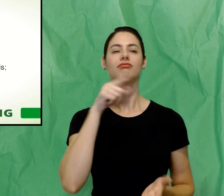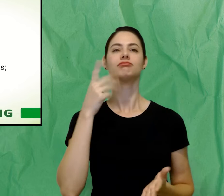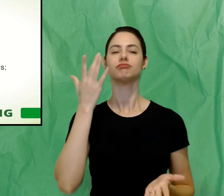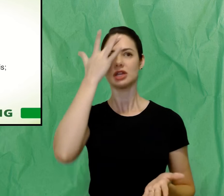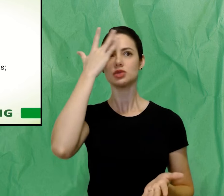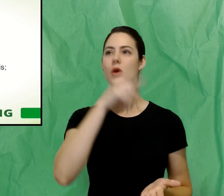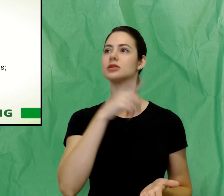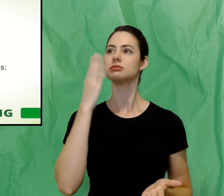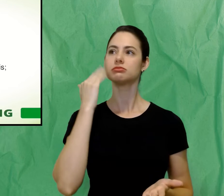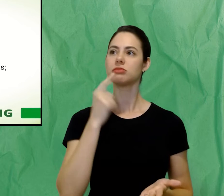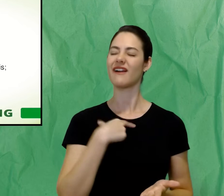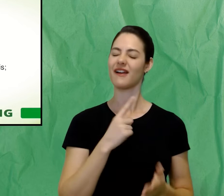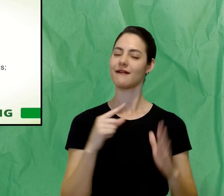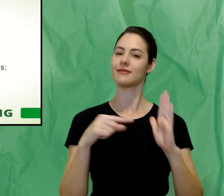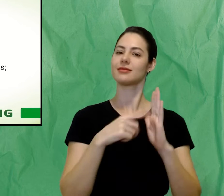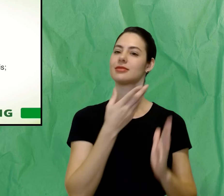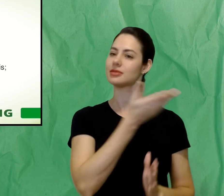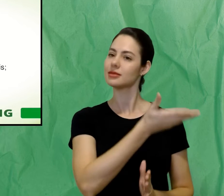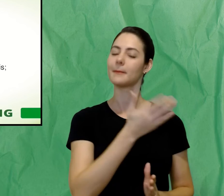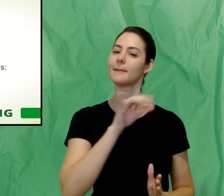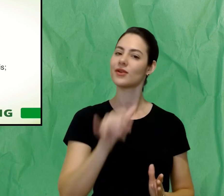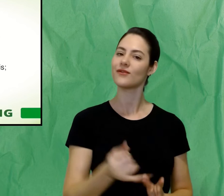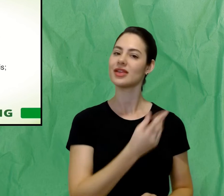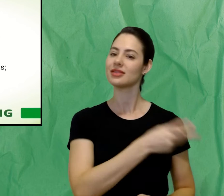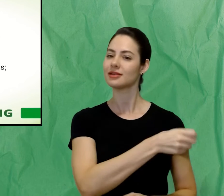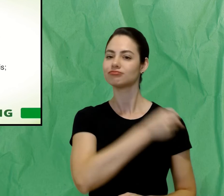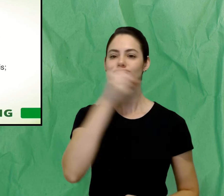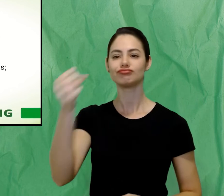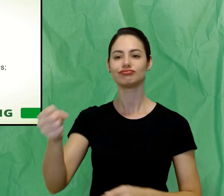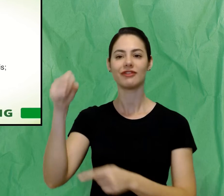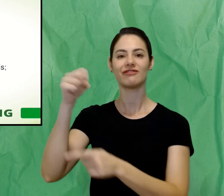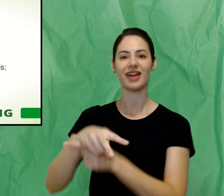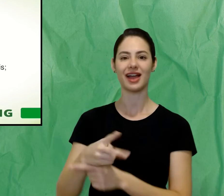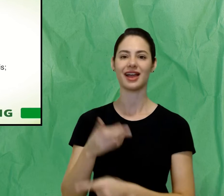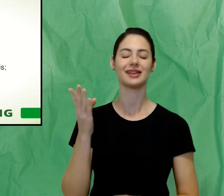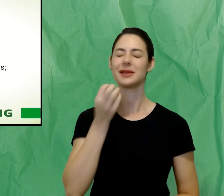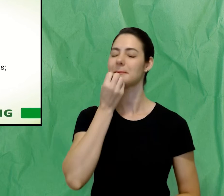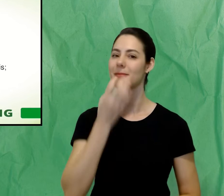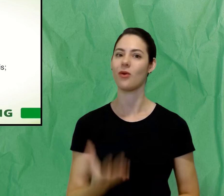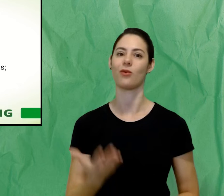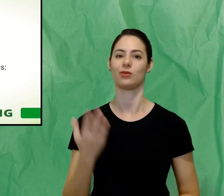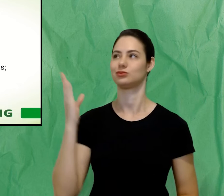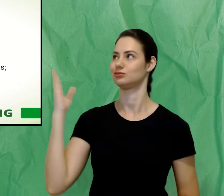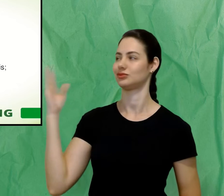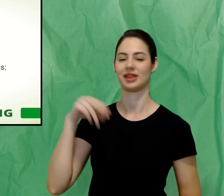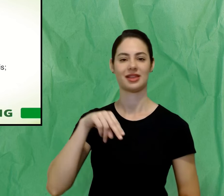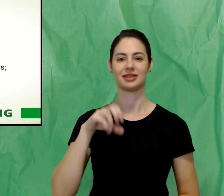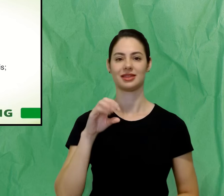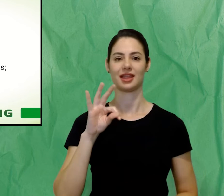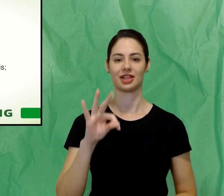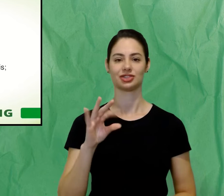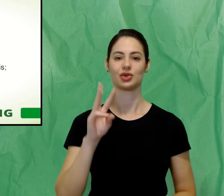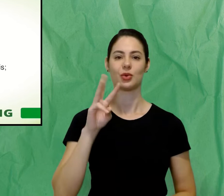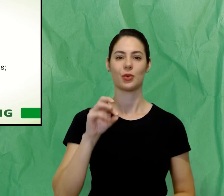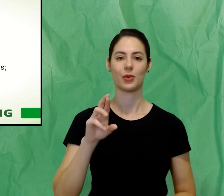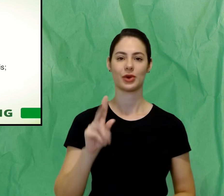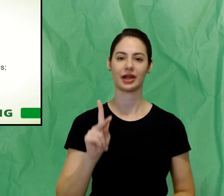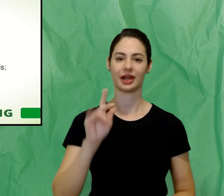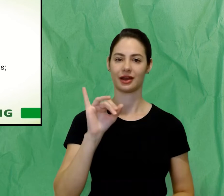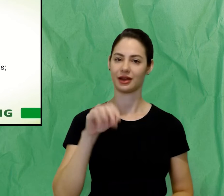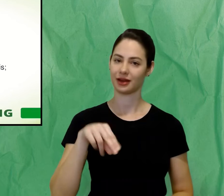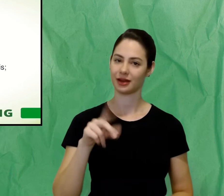pessoa lembrar de você e te indicar para aquela vaga, enfim, networking só traz benefícios na nossa